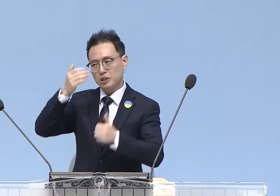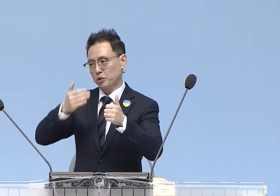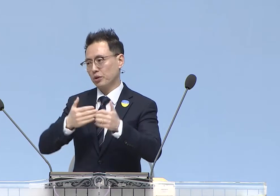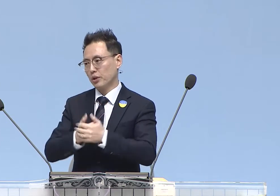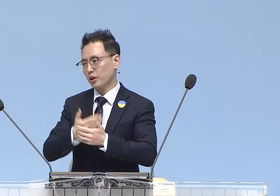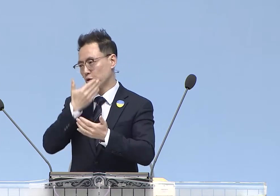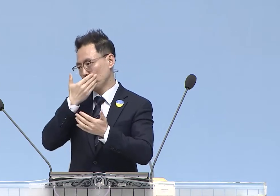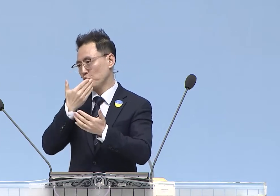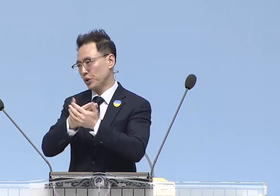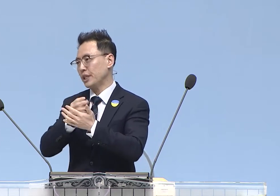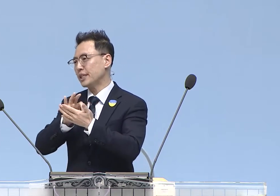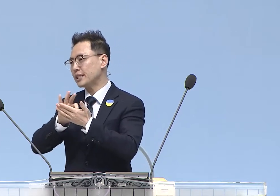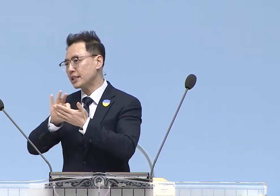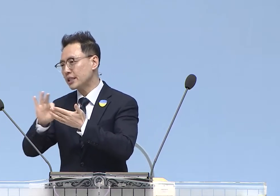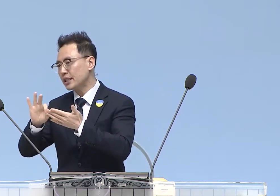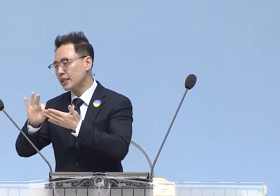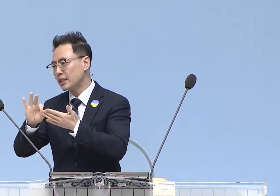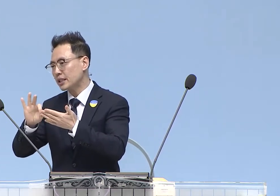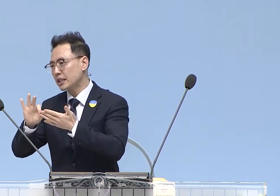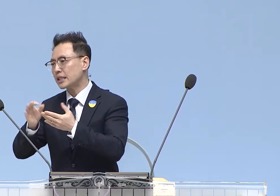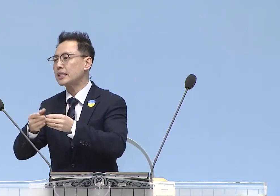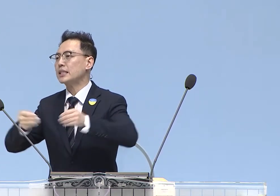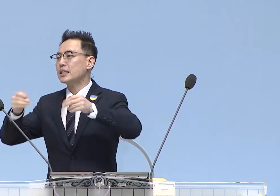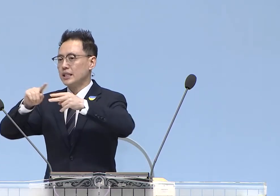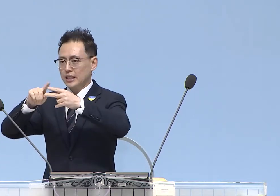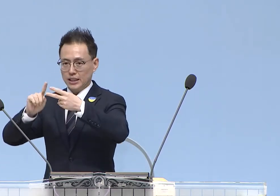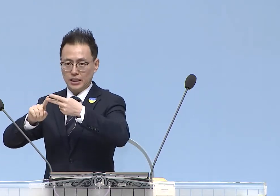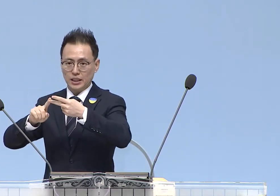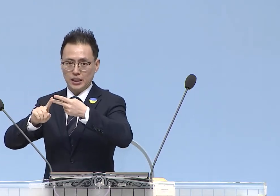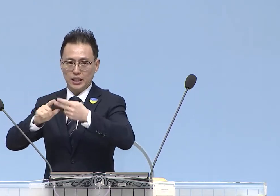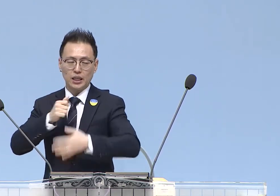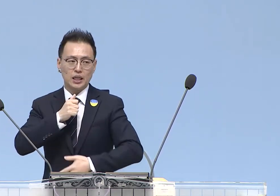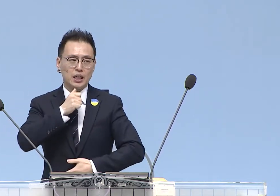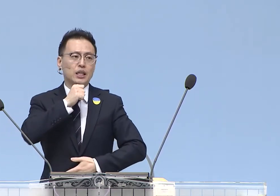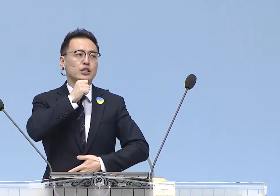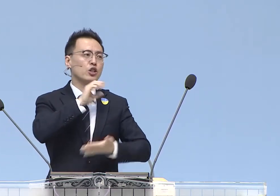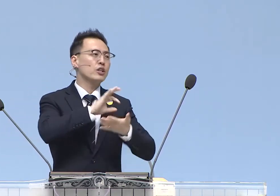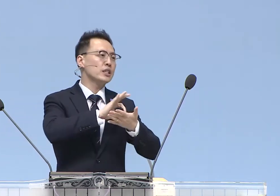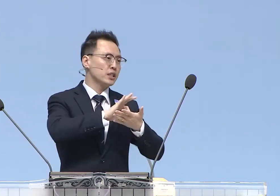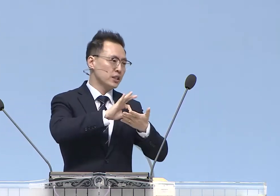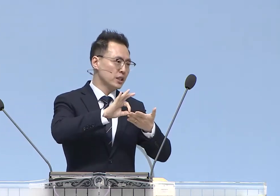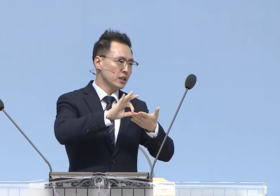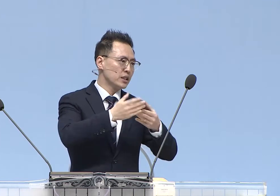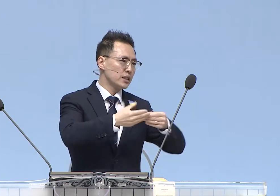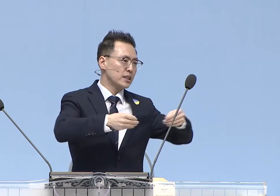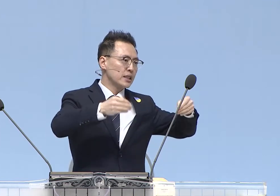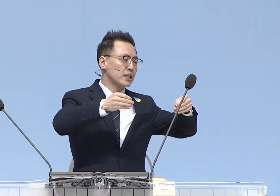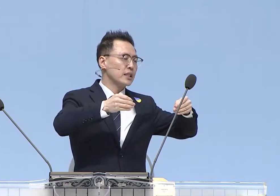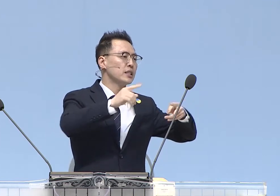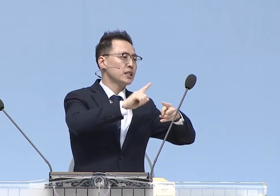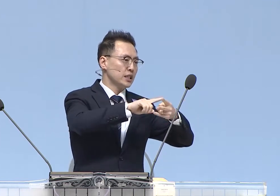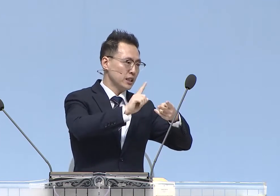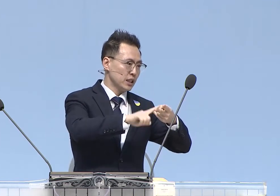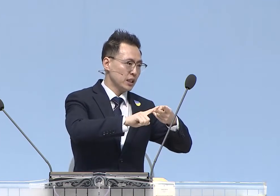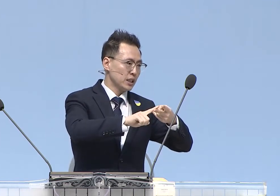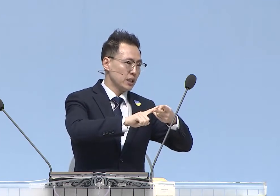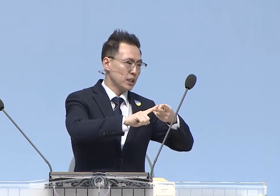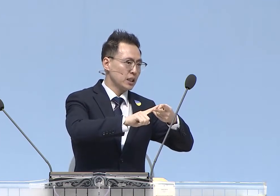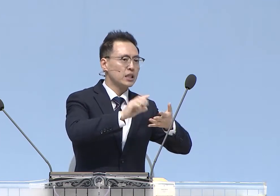기억하십시오. 귀 쓰는 그릇이든지 천이 쓰는 그릇이든지